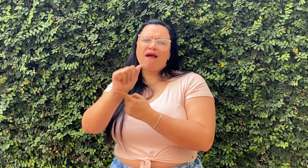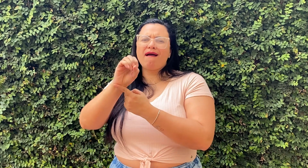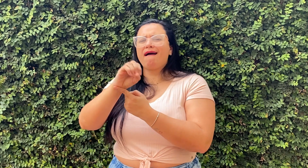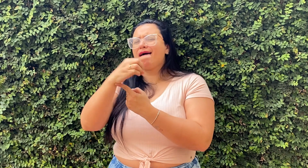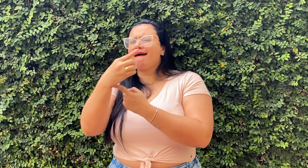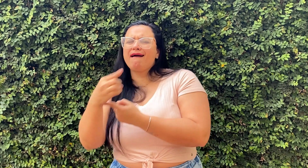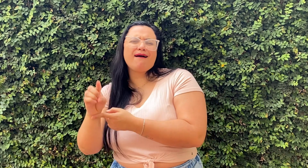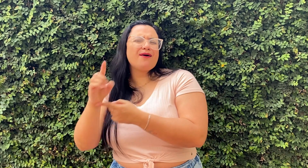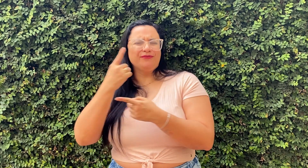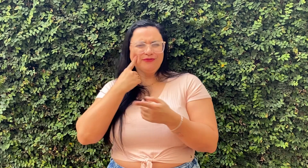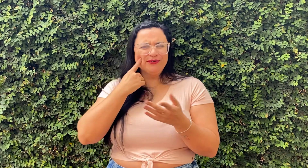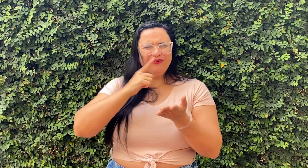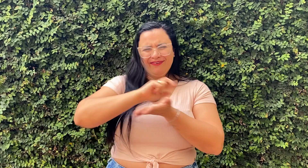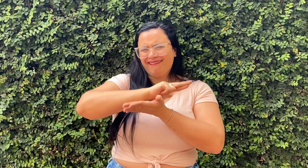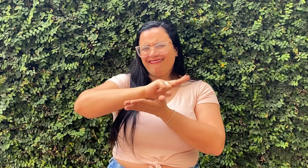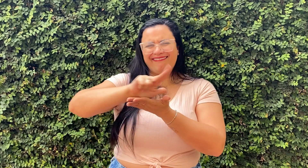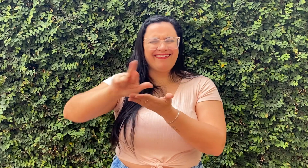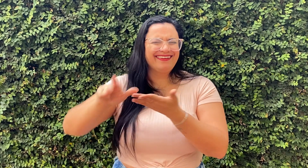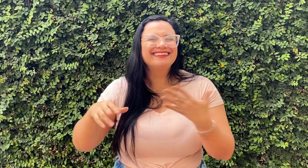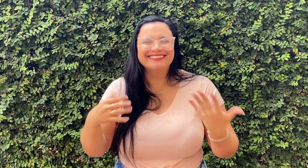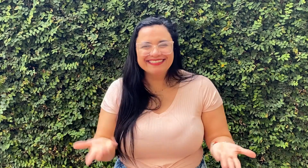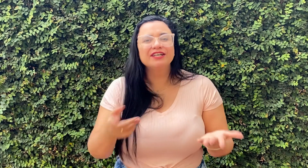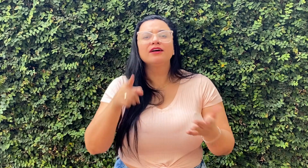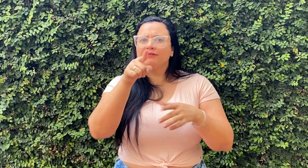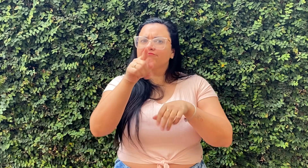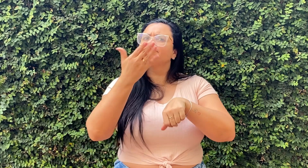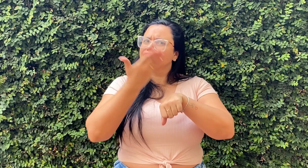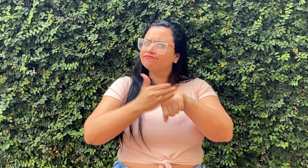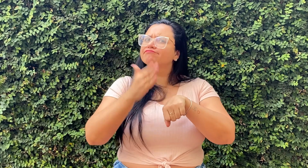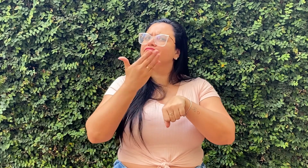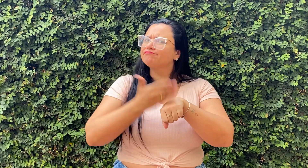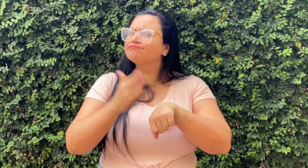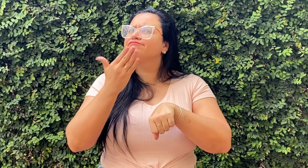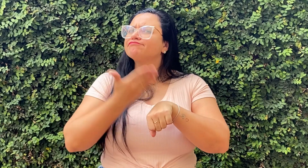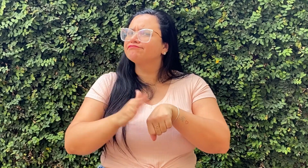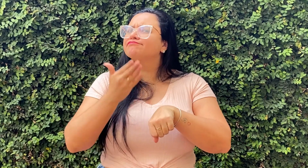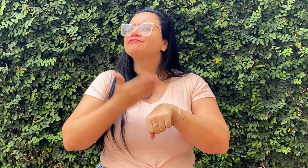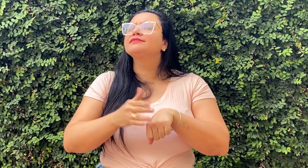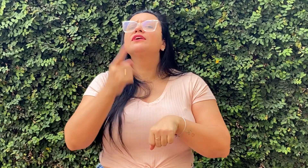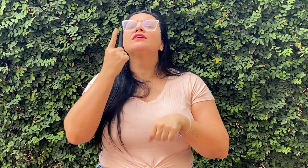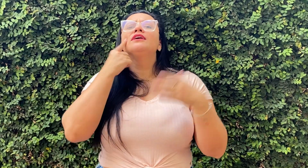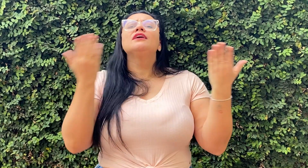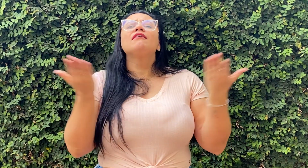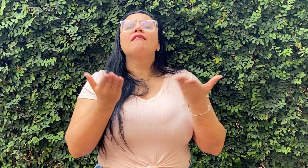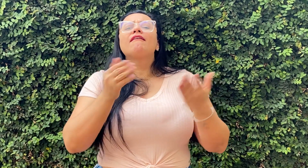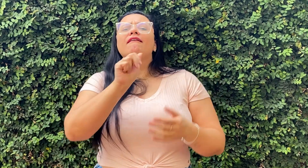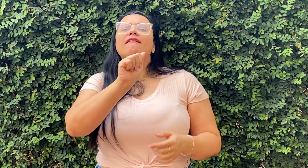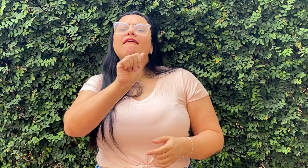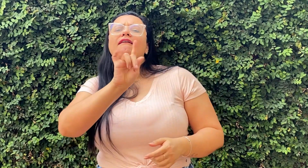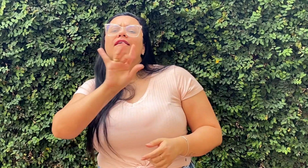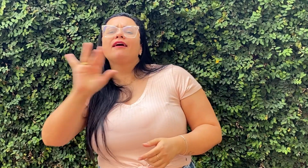João. Você pode digitar qualquer nome se você souber o alfabeto. Então, você treina. Vamos treinar,